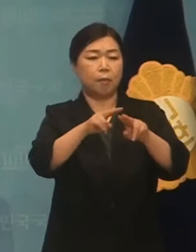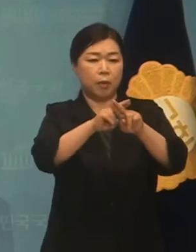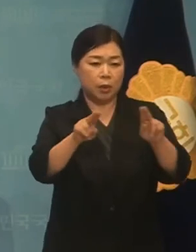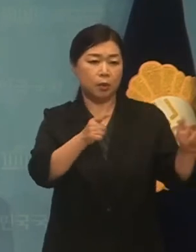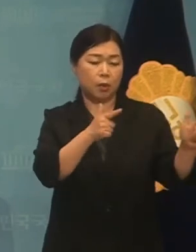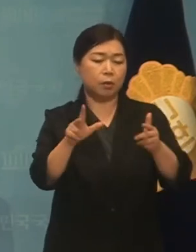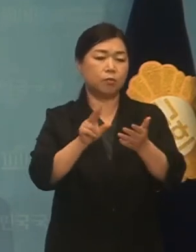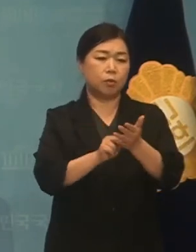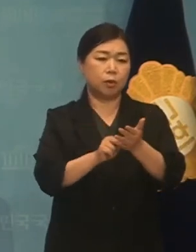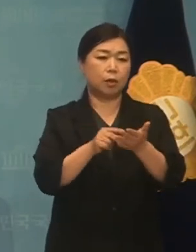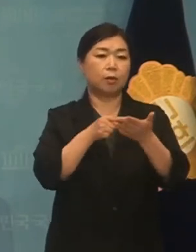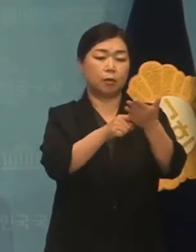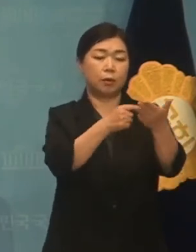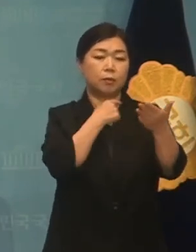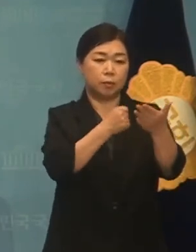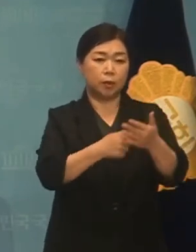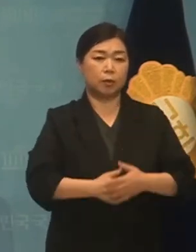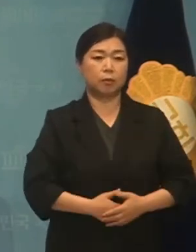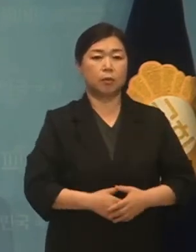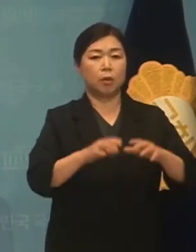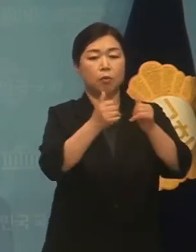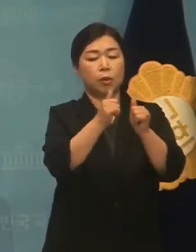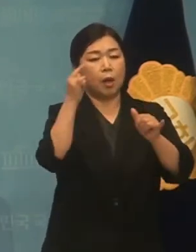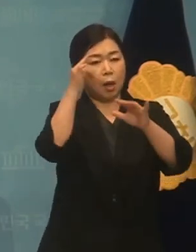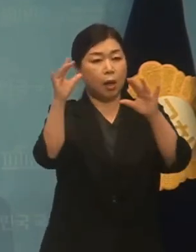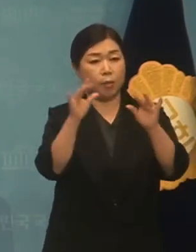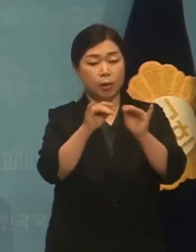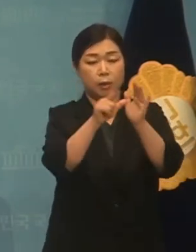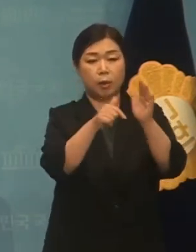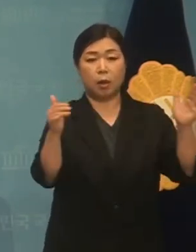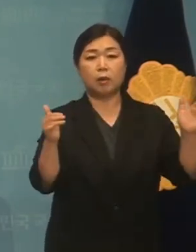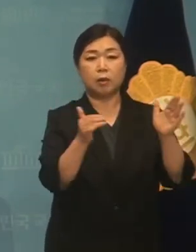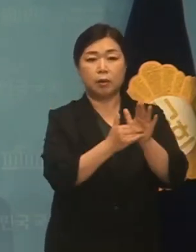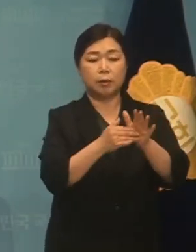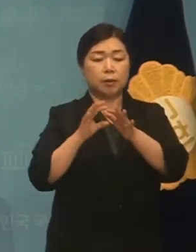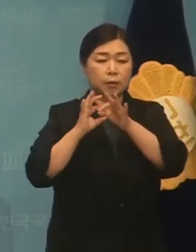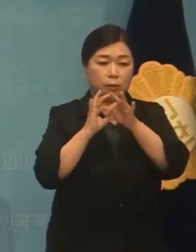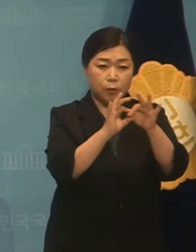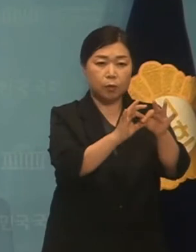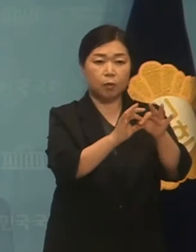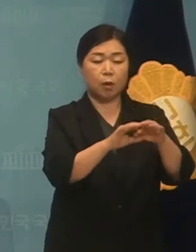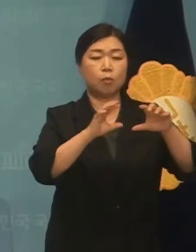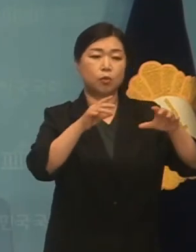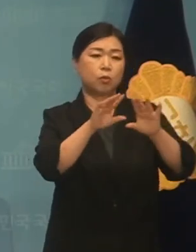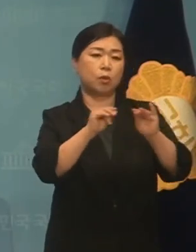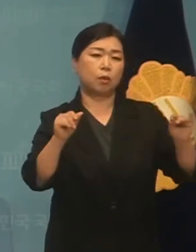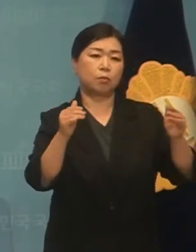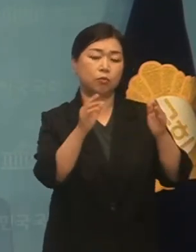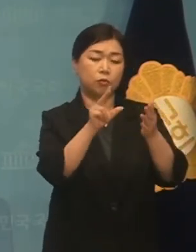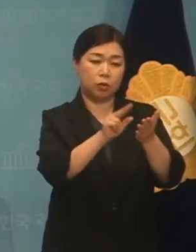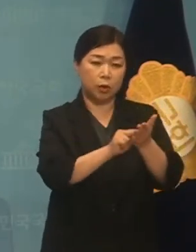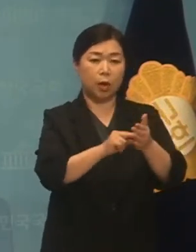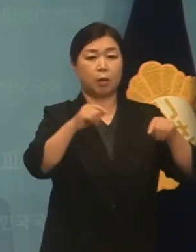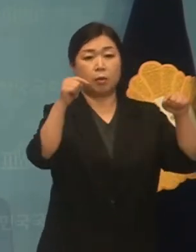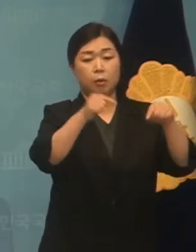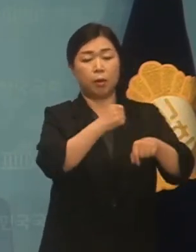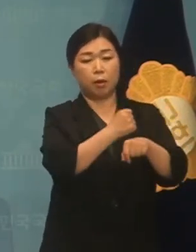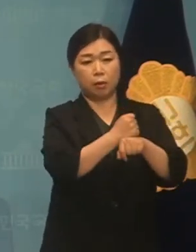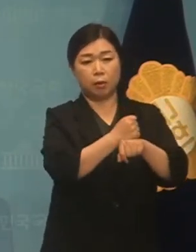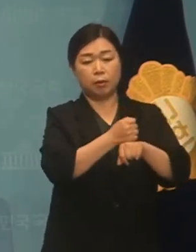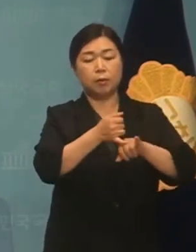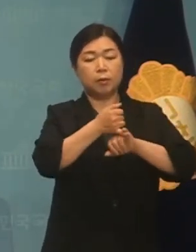다루겠습니다. 국민적 합의가 이루어질 때까지 끈질기게 부동산 문제 협의를